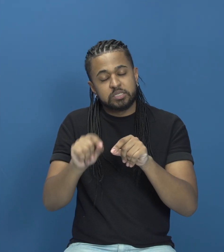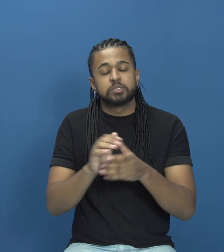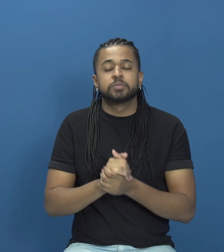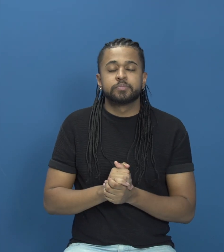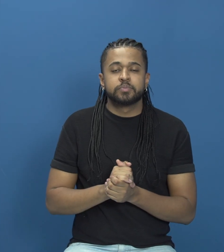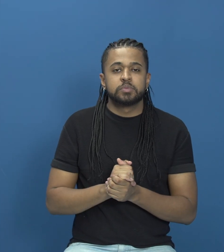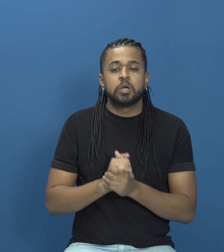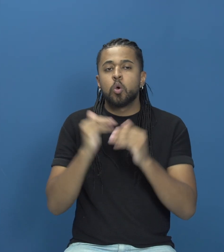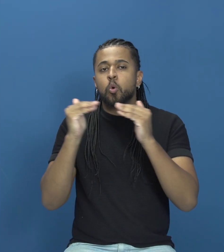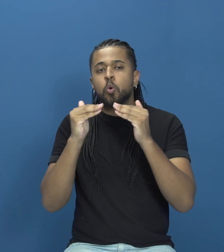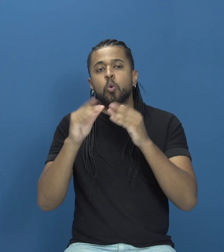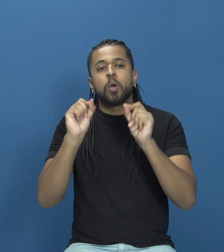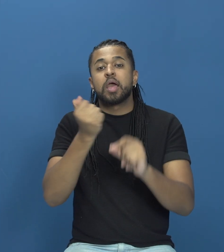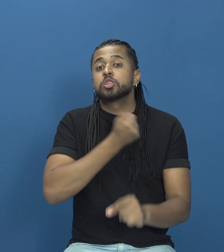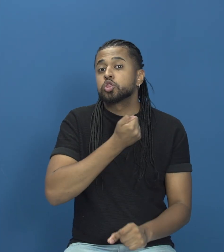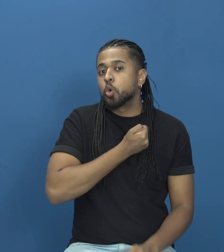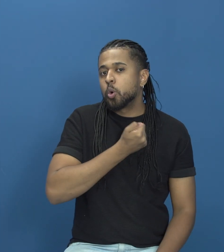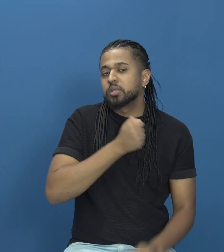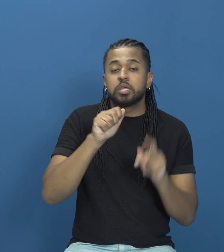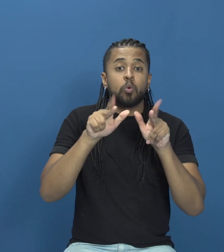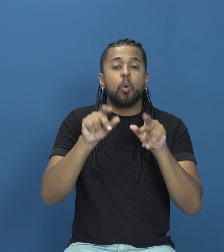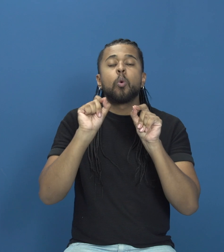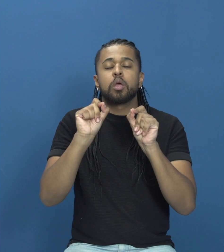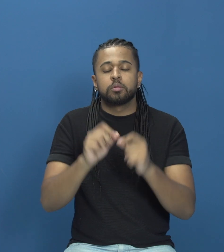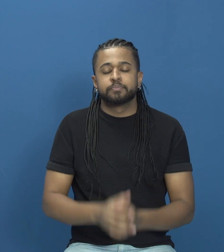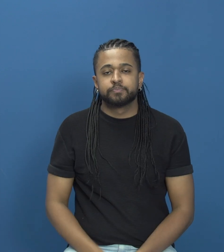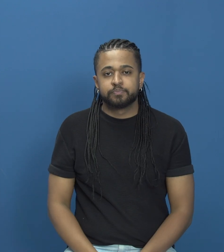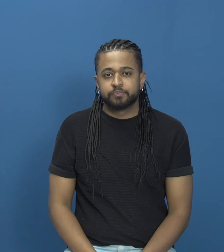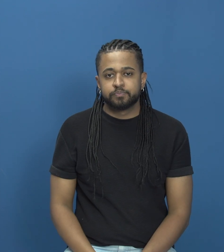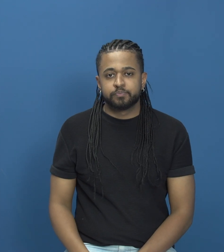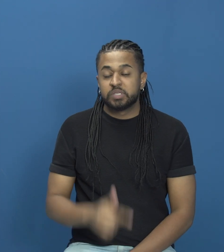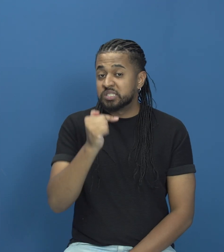selecionadas de acordo com as notas conforme o seguinte.